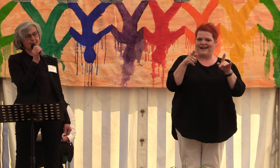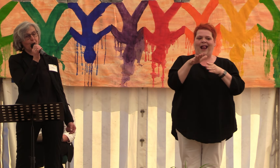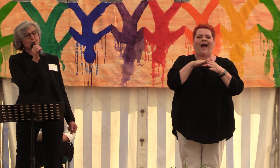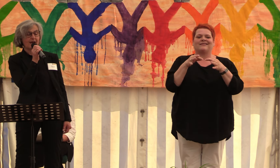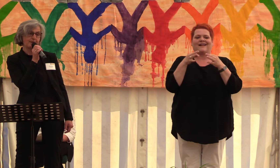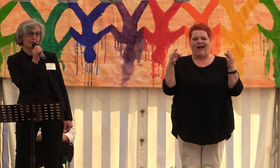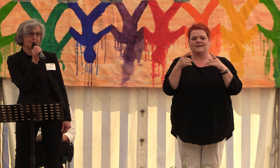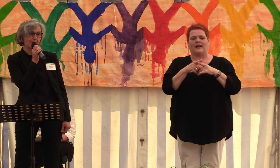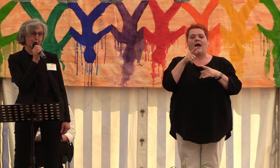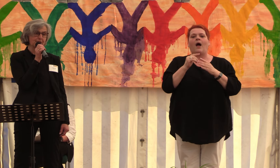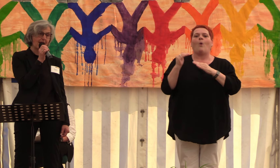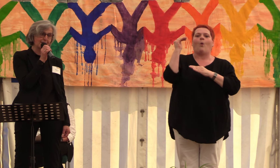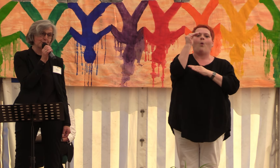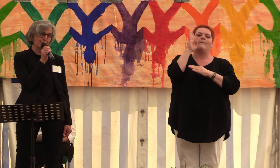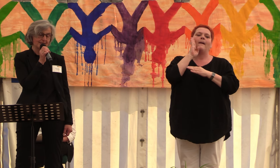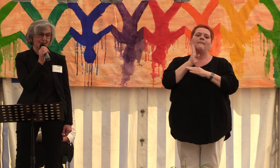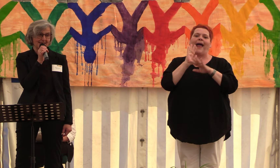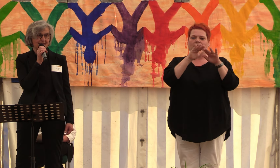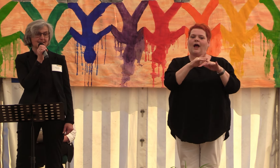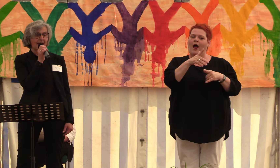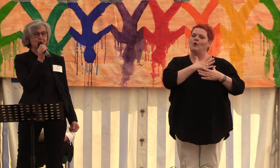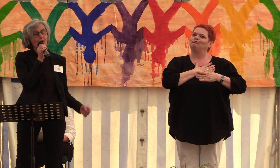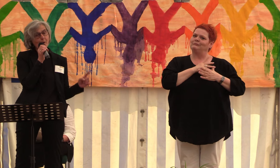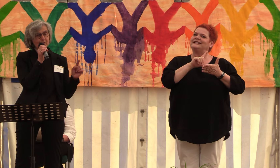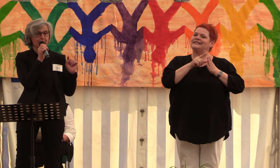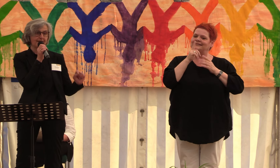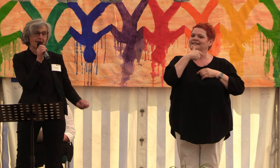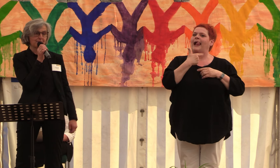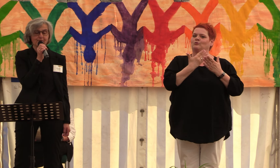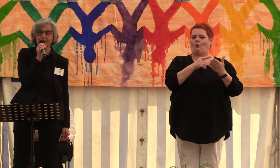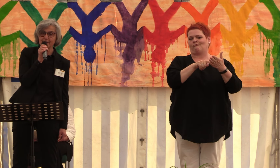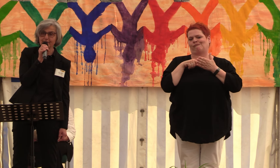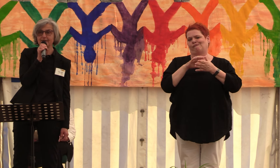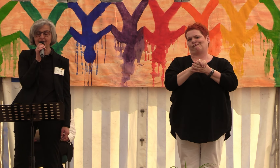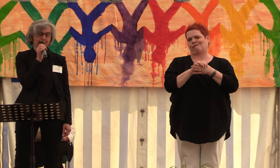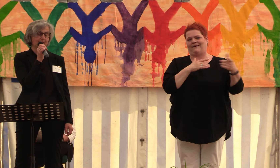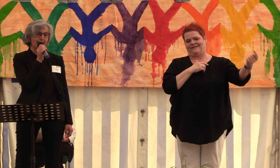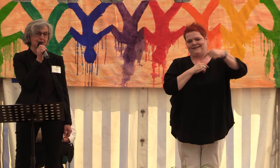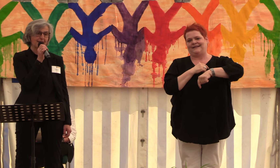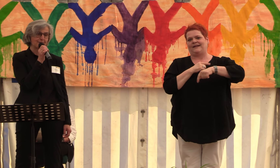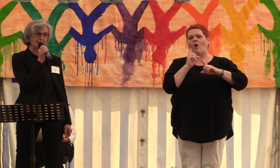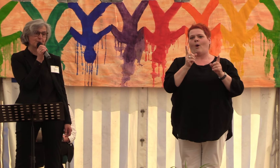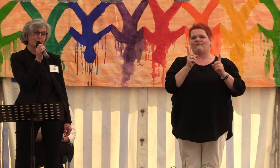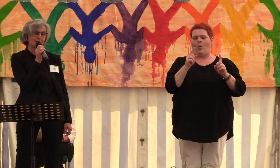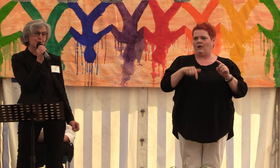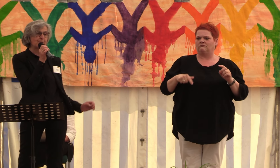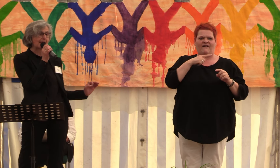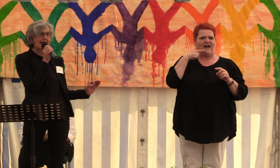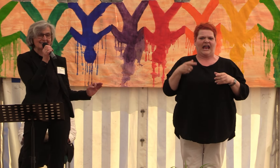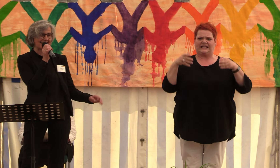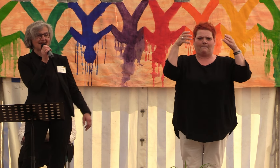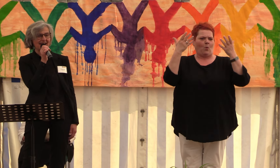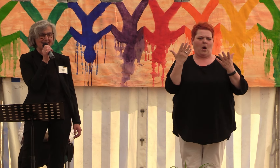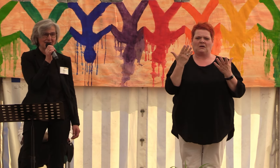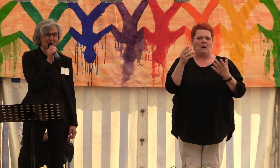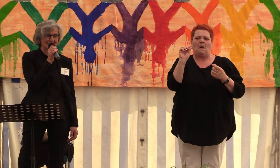gekommen ist und damit auch die Verbundenheit zu uns nach Zell zeigt, obwohl wir ja im Landkreis Weißenburg wirklich nur mit einer